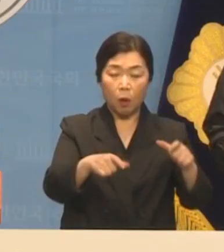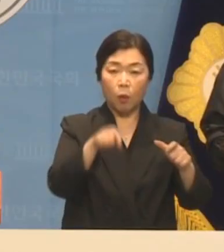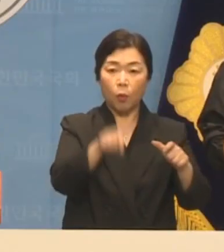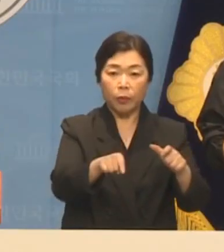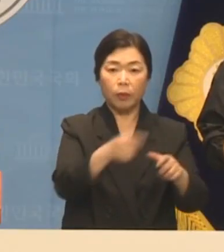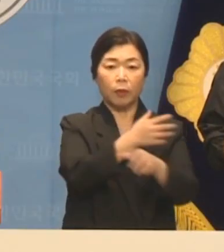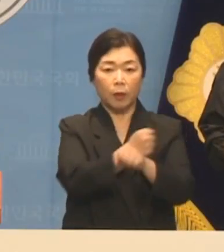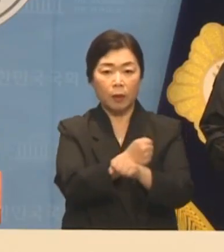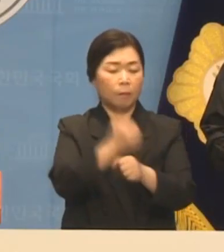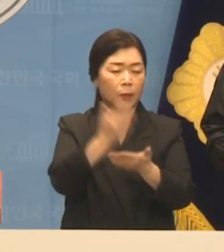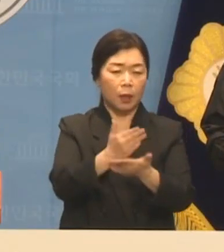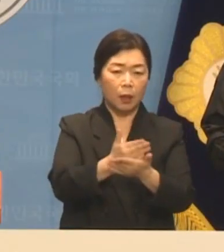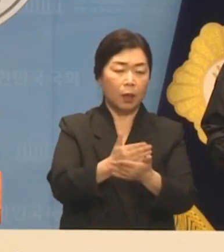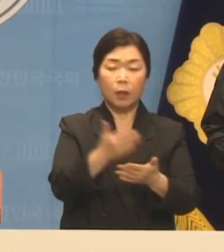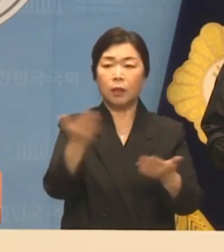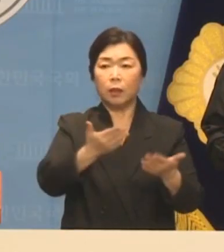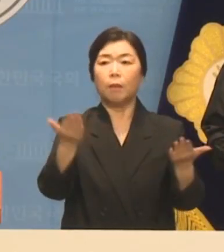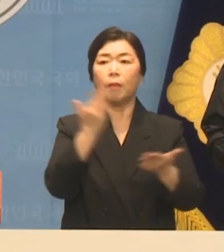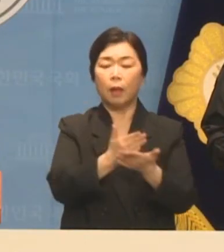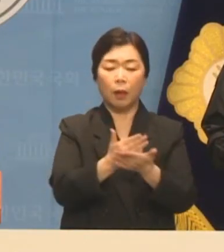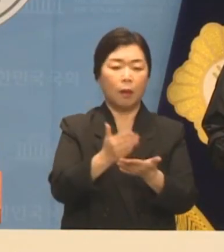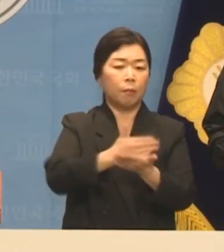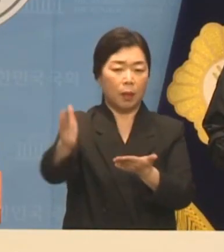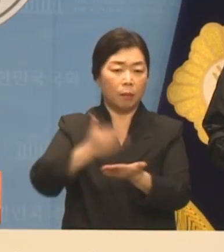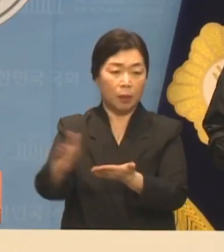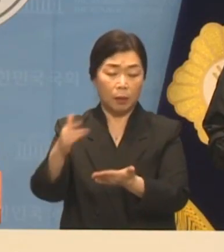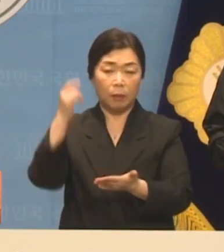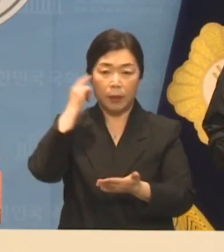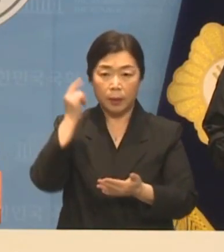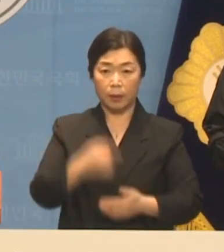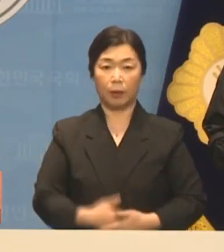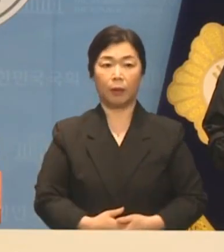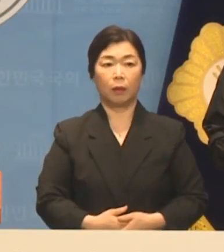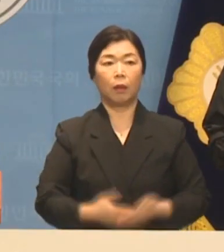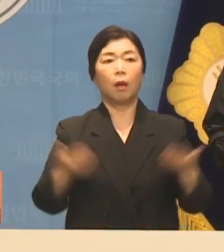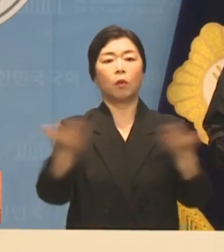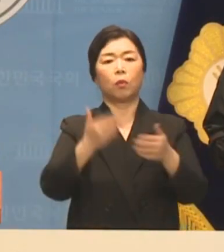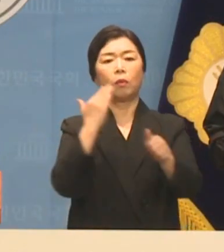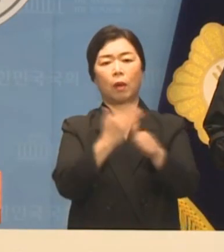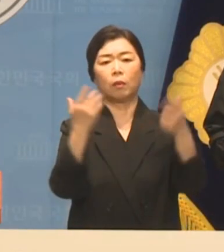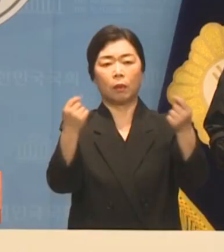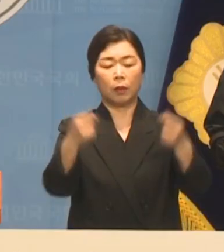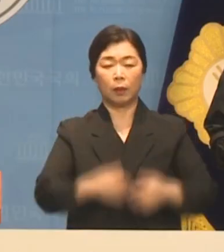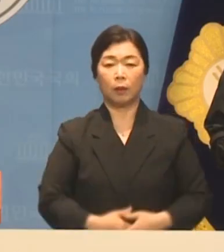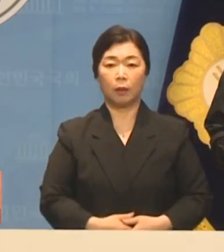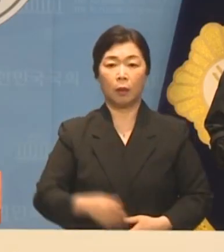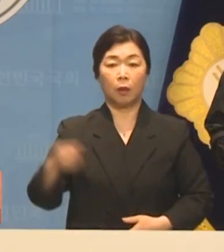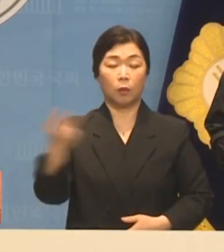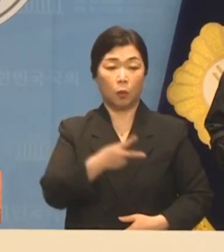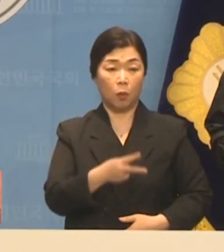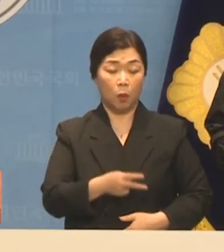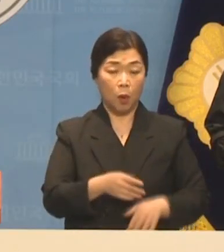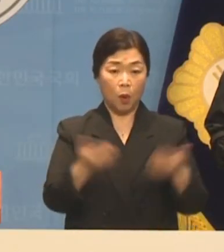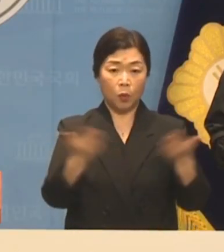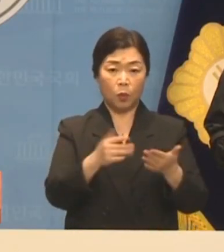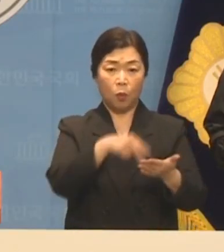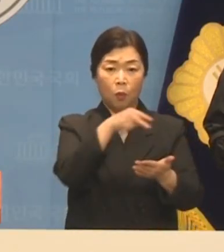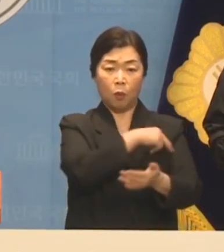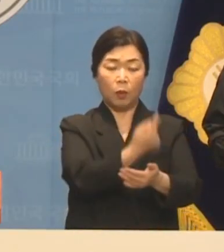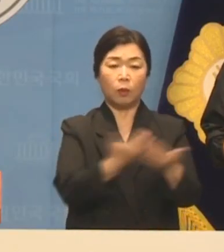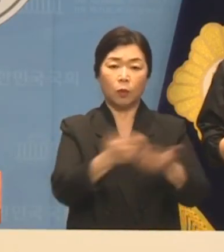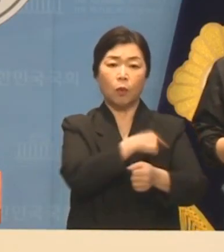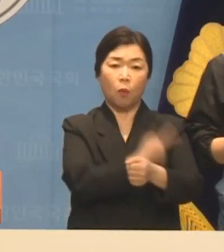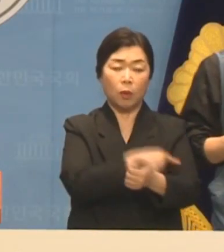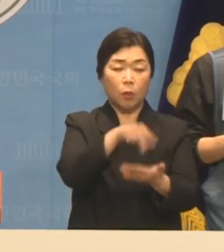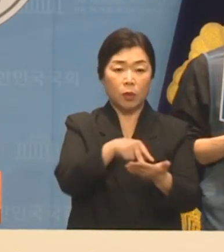쿠팡은 이 노동자들을 사실상 해고한 것입니다. 또한 쿠팡이 노동상권을 보장하겠다고 공언한 약속을 정면으로 위반한